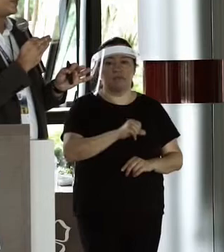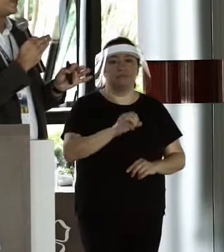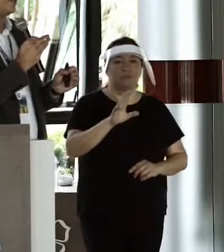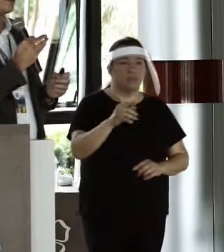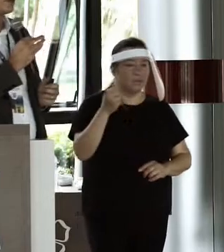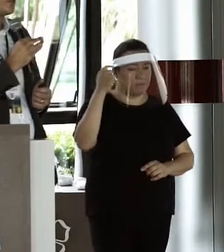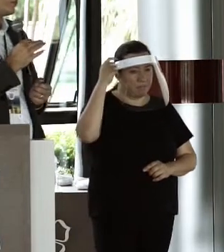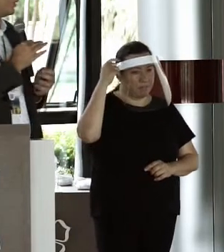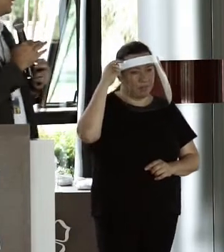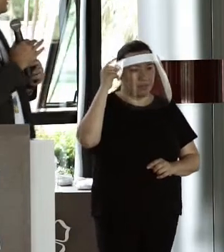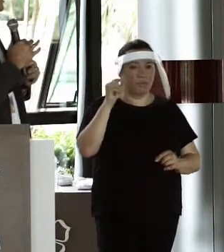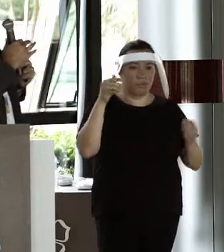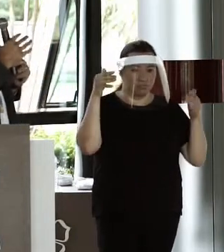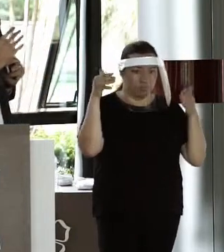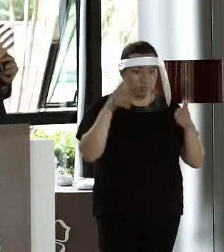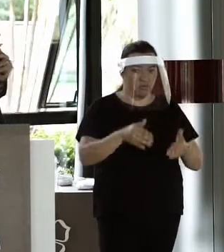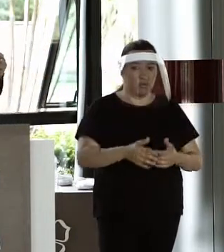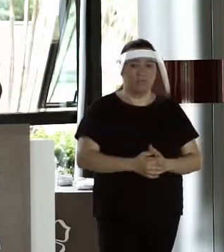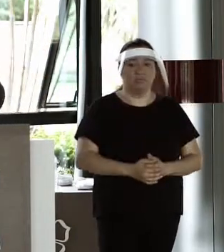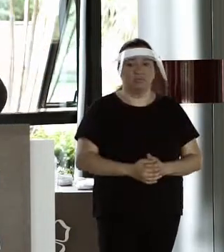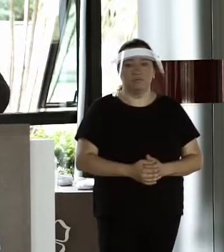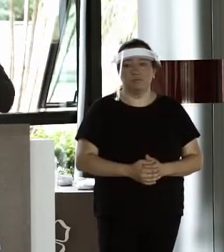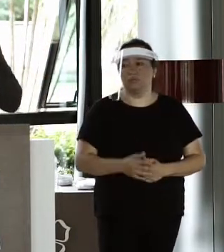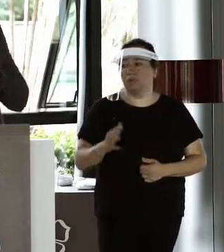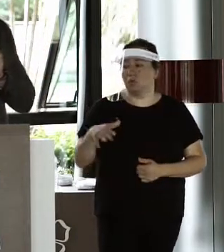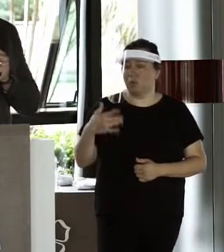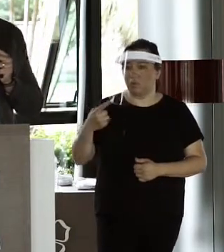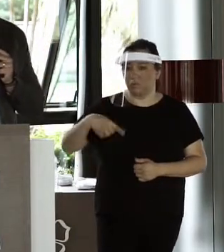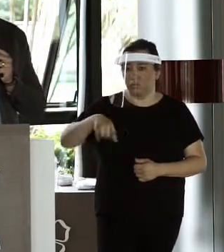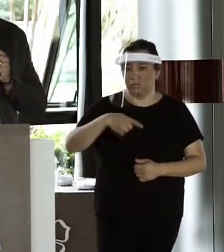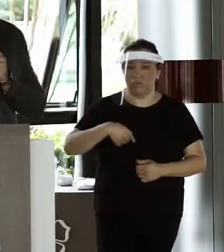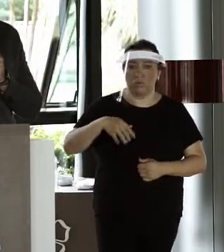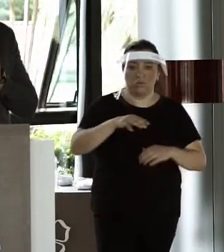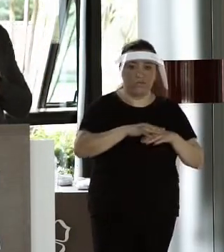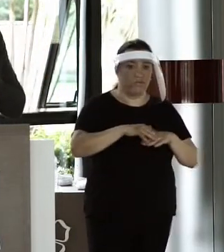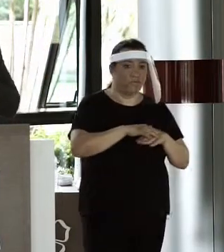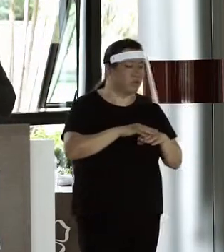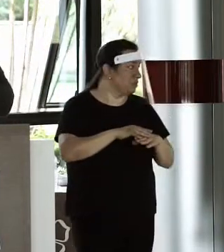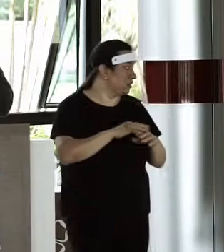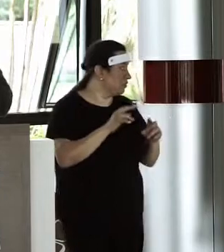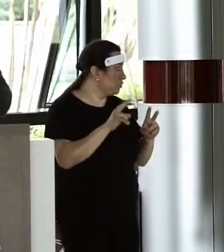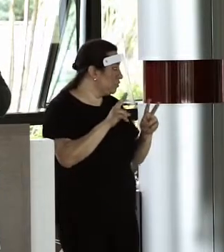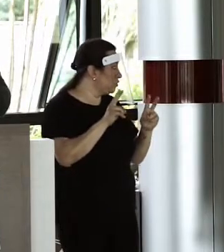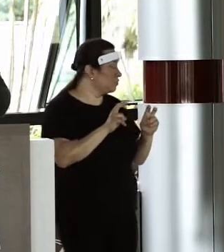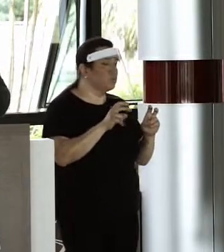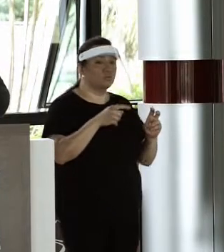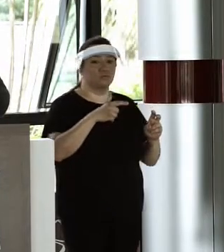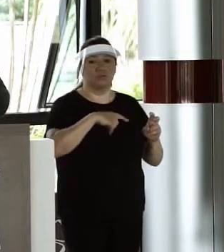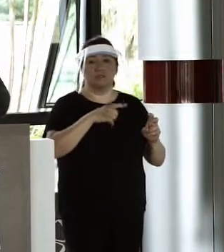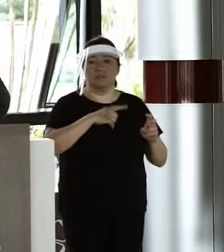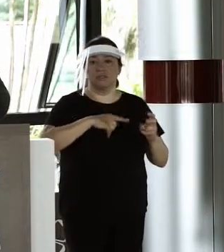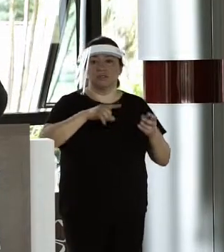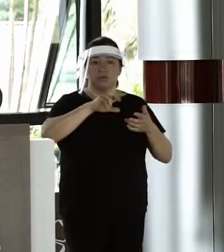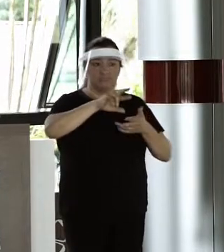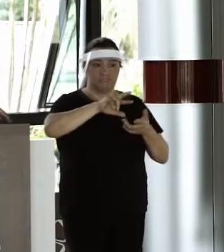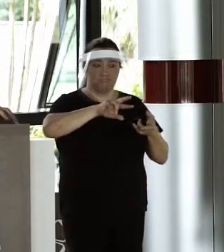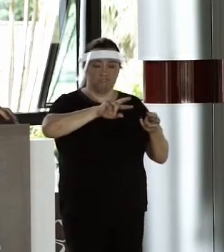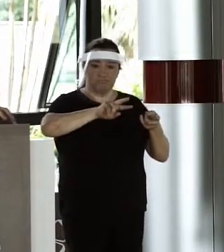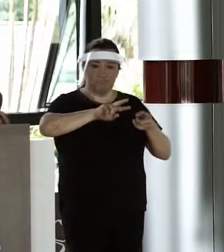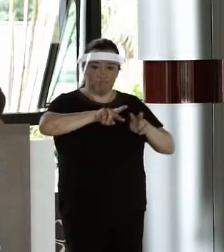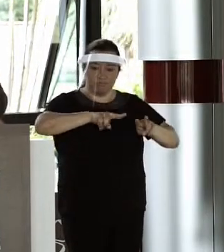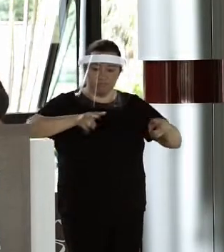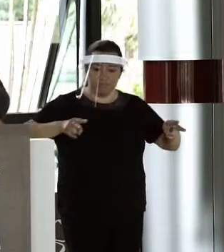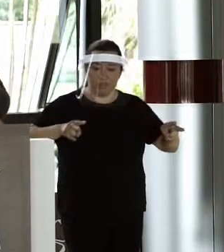mais específicos e importantes. Quando a gente está falando da termografia, existem variáveis relacionadas